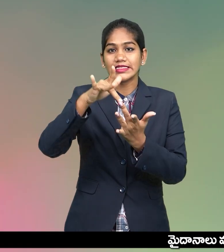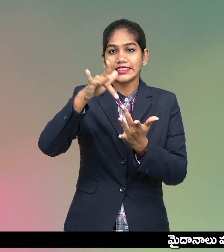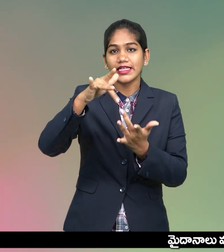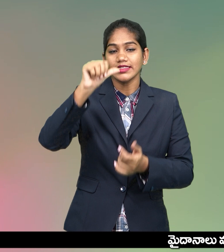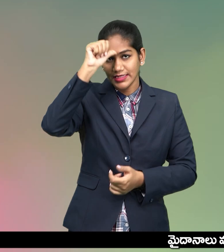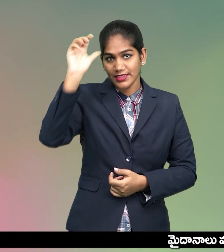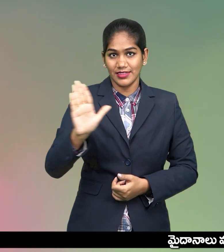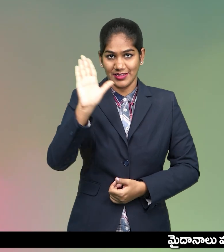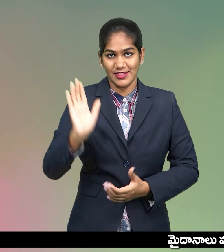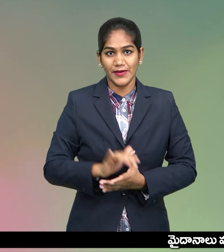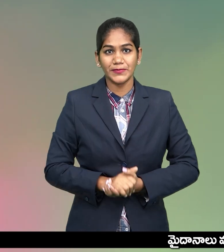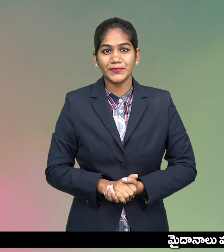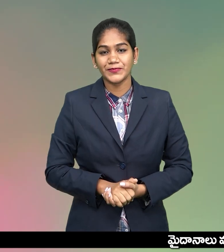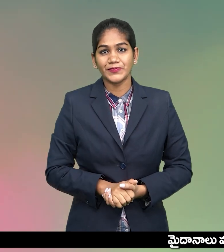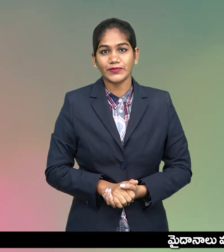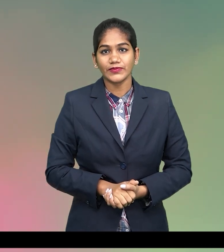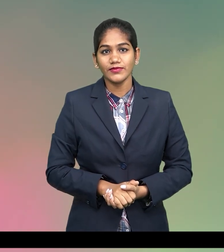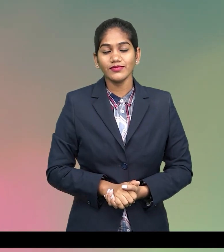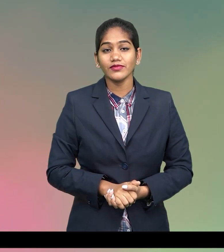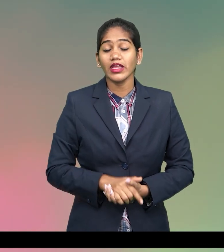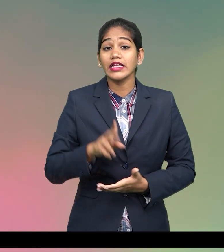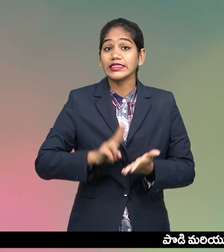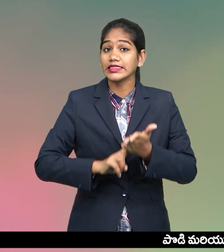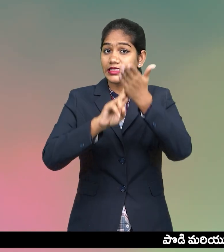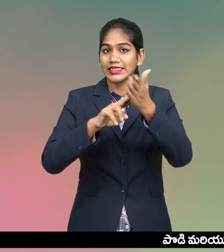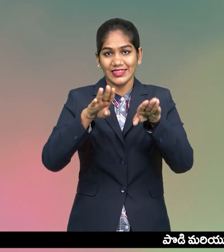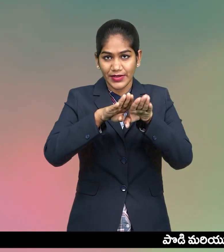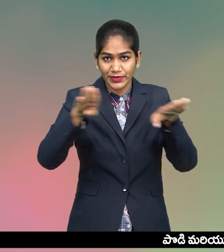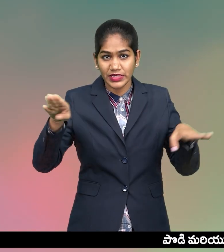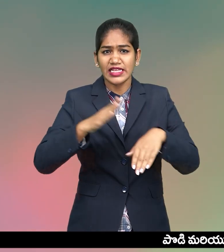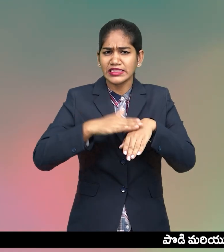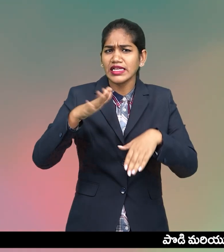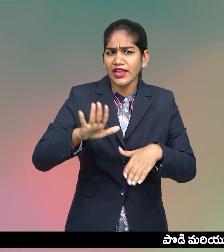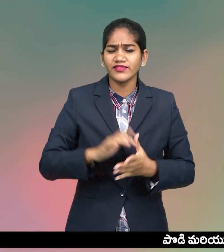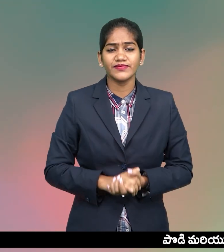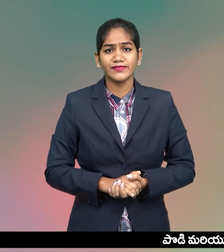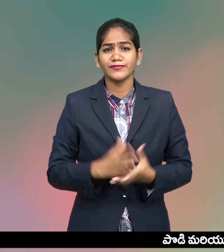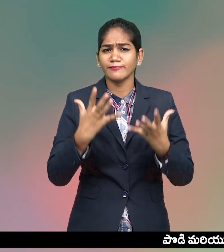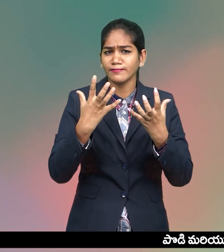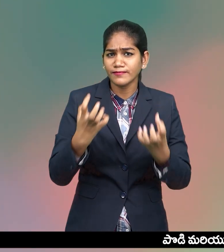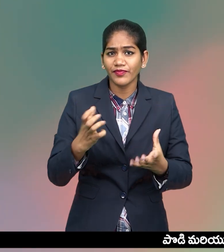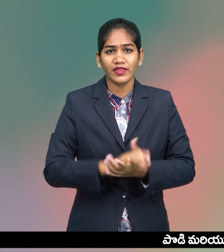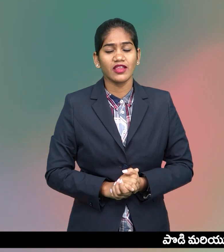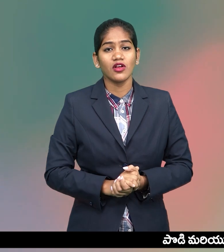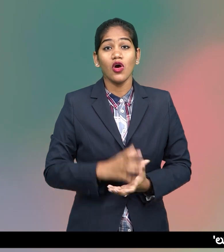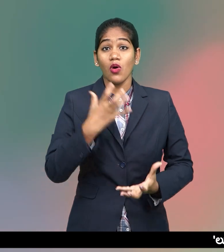ఉత్తరాది పొడి మరియు వేడి సాధారణ అనుభవాలు. లు